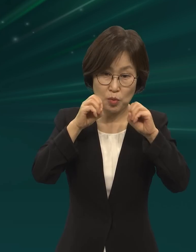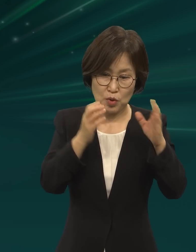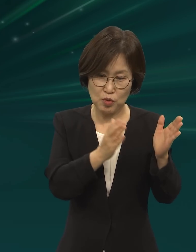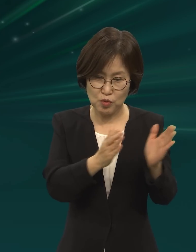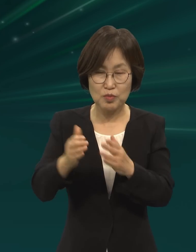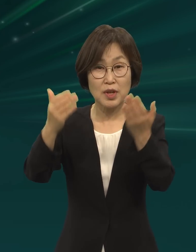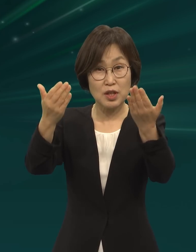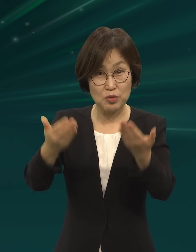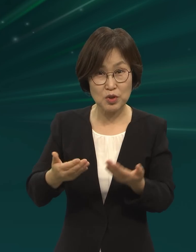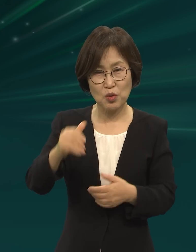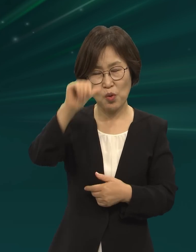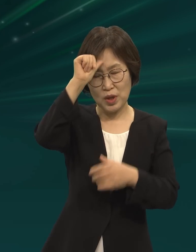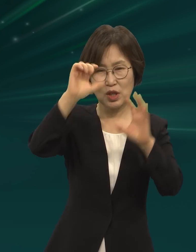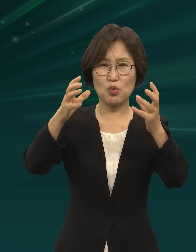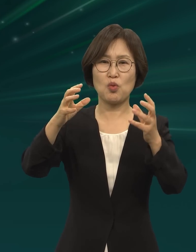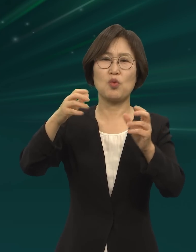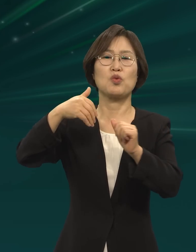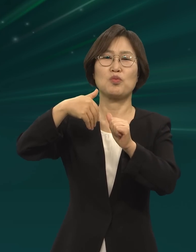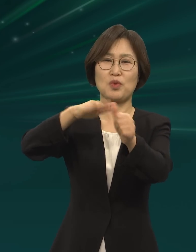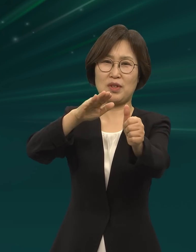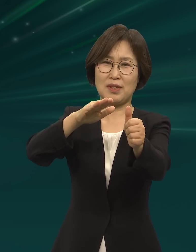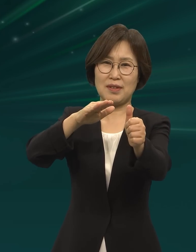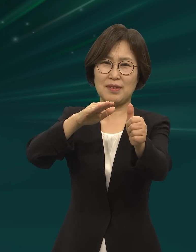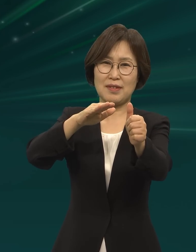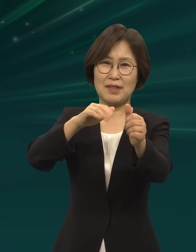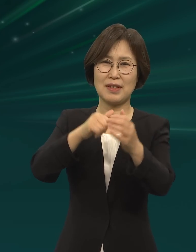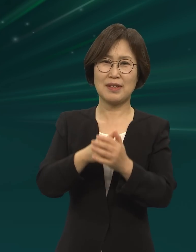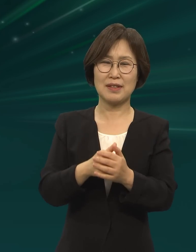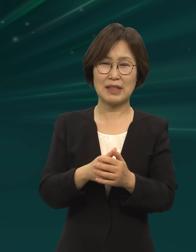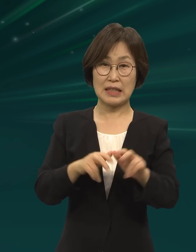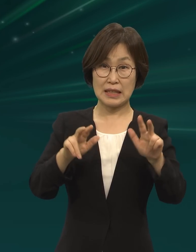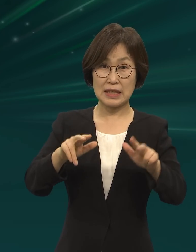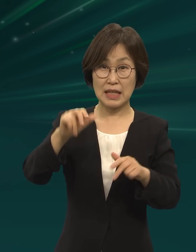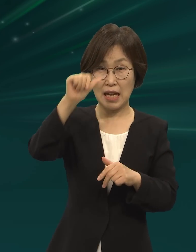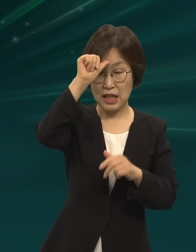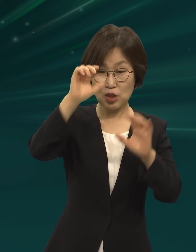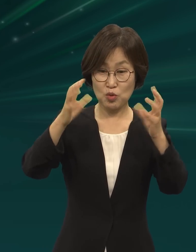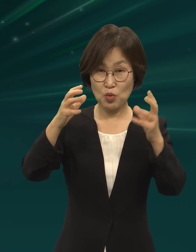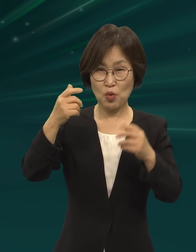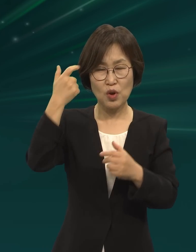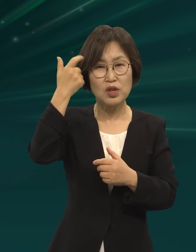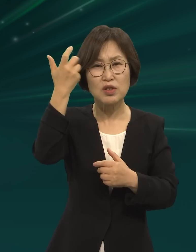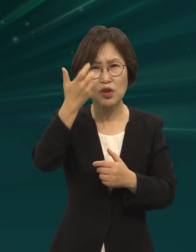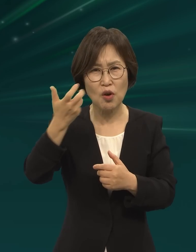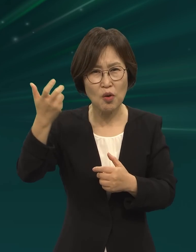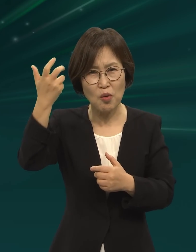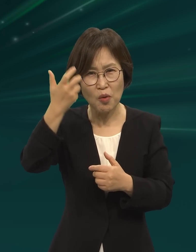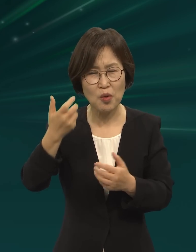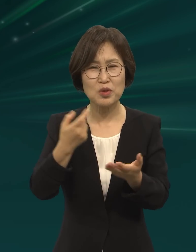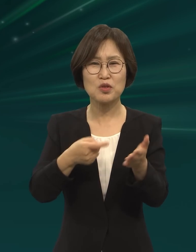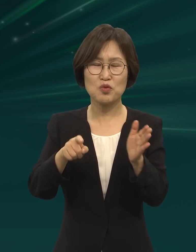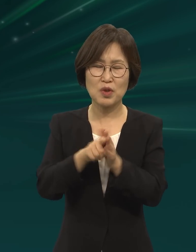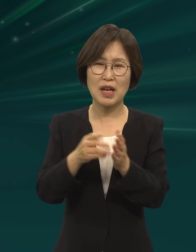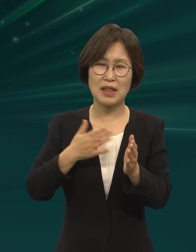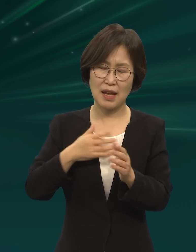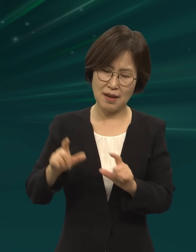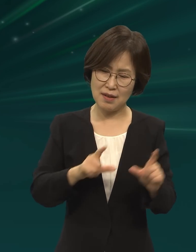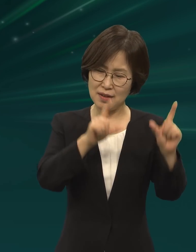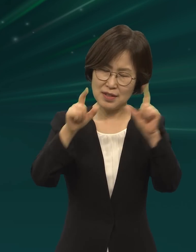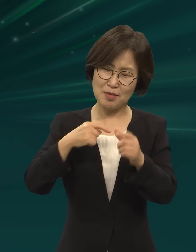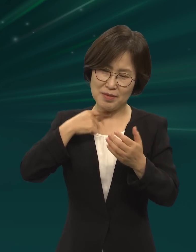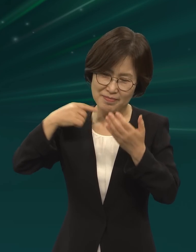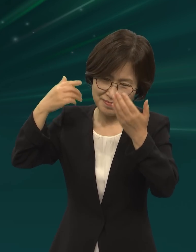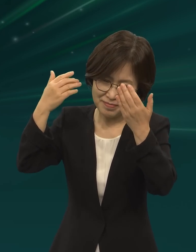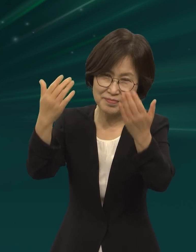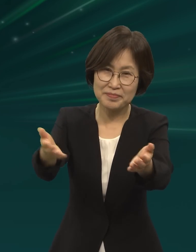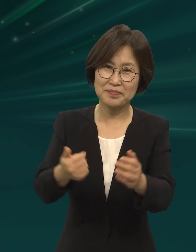준비시키고 인도로 보내셨습니다. 이제 인도에 있는 영혼들을 위하여 제 삶을 드렸습니다. 그래서 인도